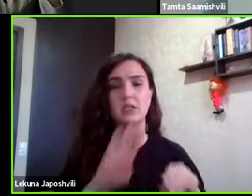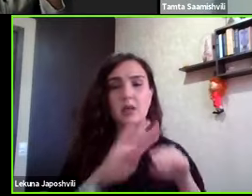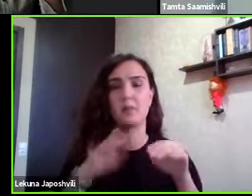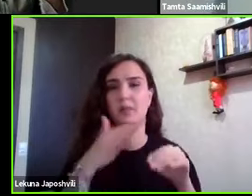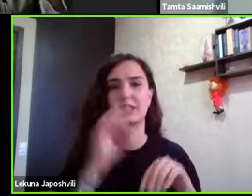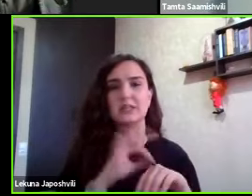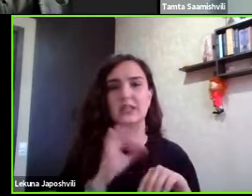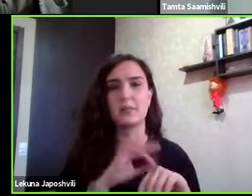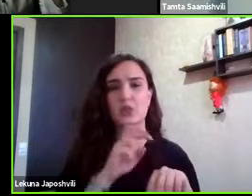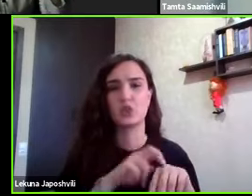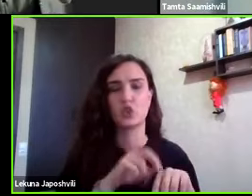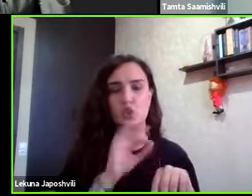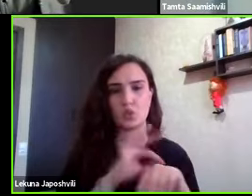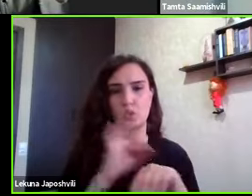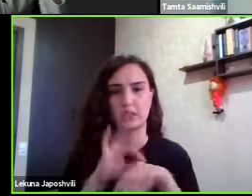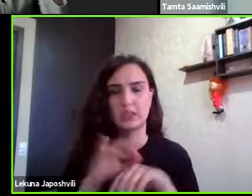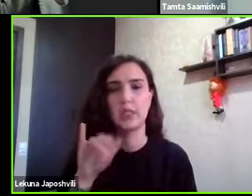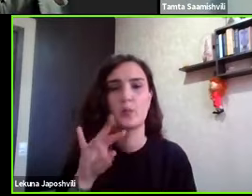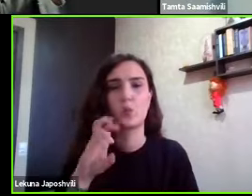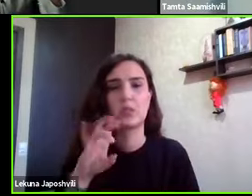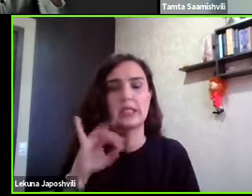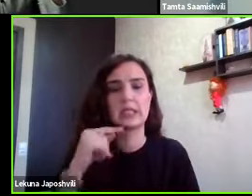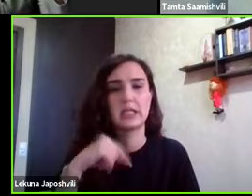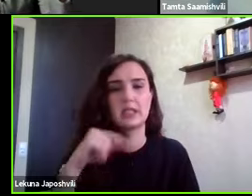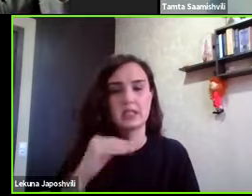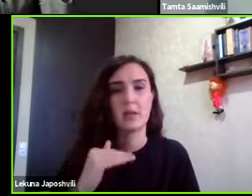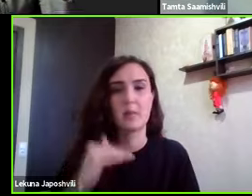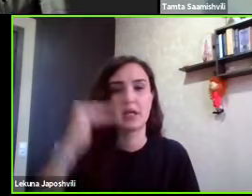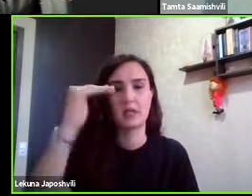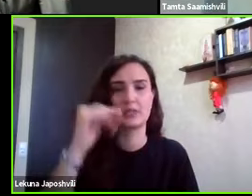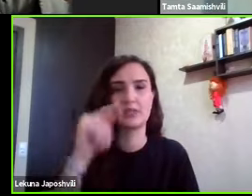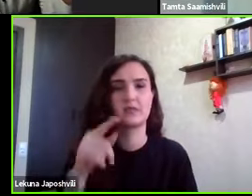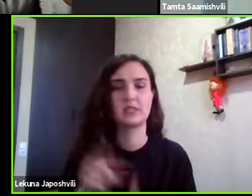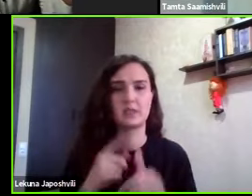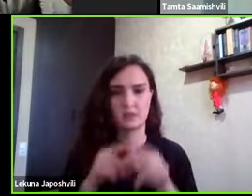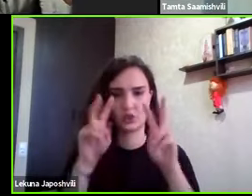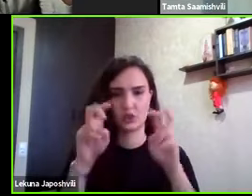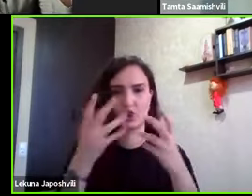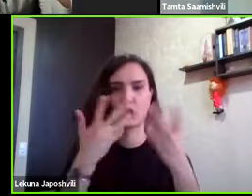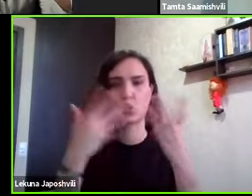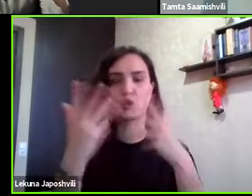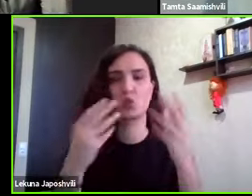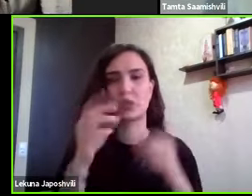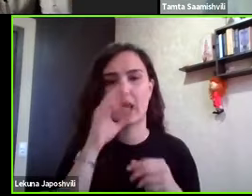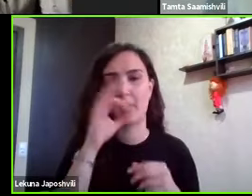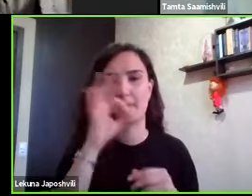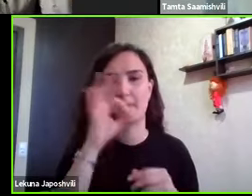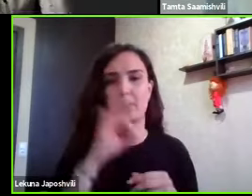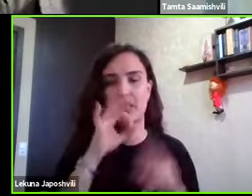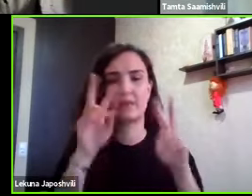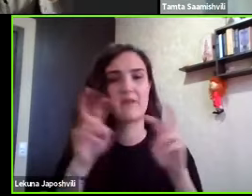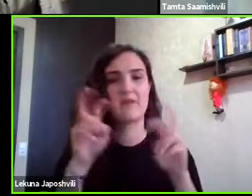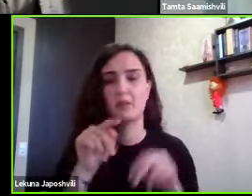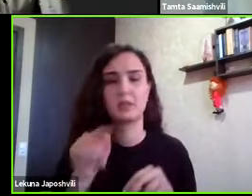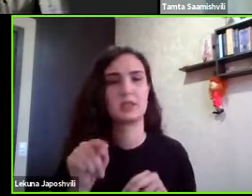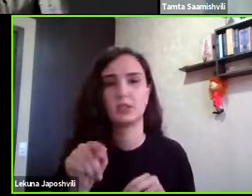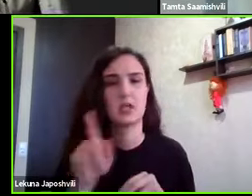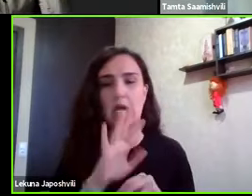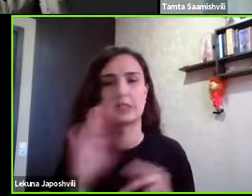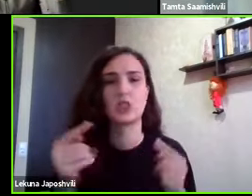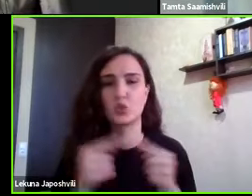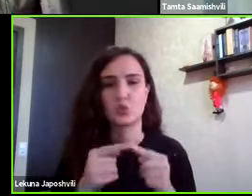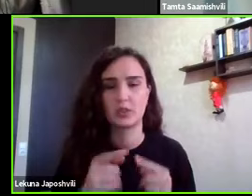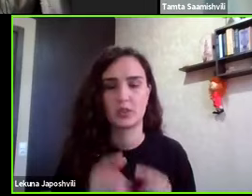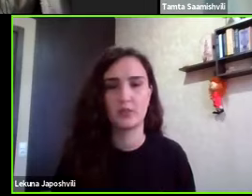ჩვენებისა, იმუნიტეტის ამაღლებისათვის ეგრეთ წოდებული ჯადოსნური აბები კვლევებით არ